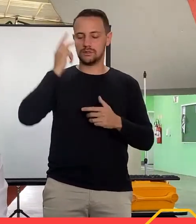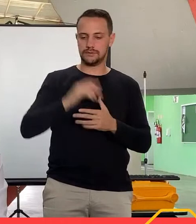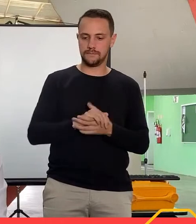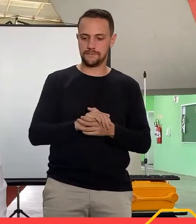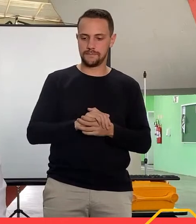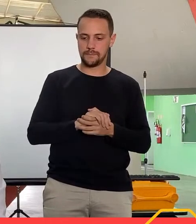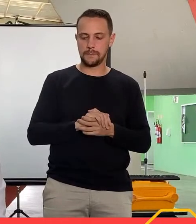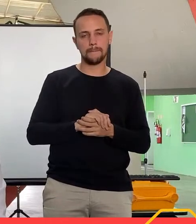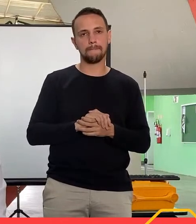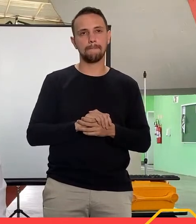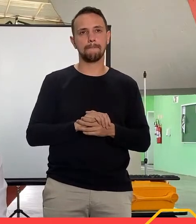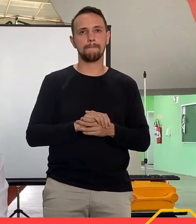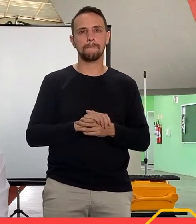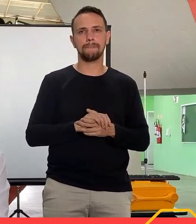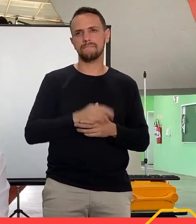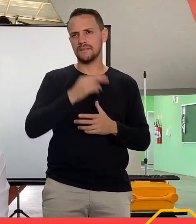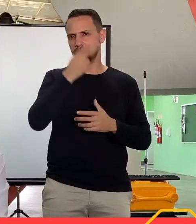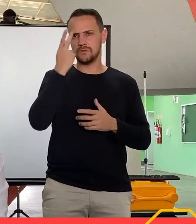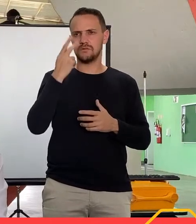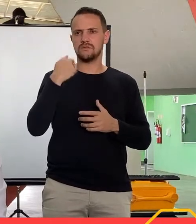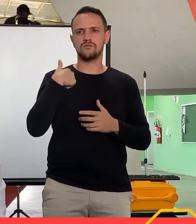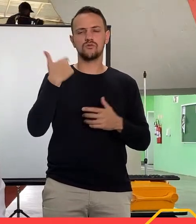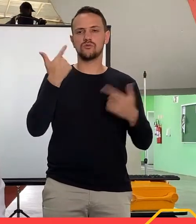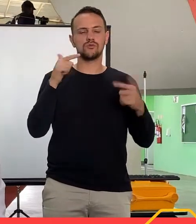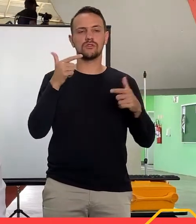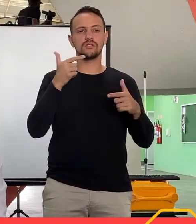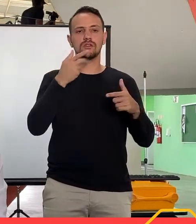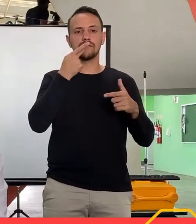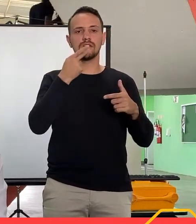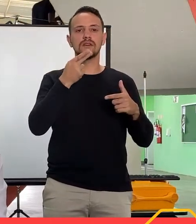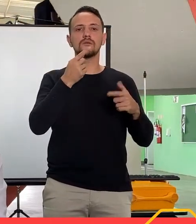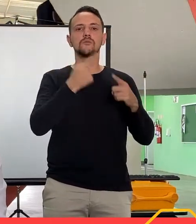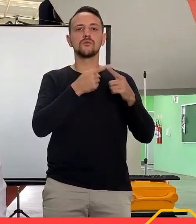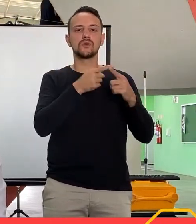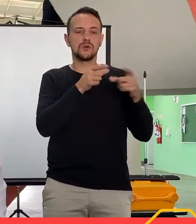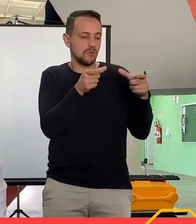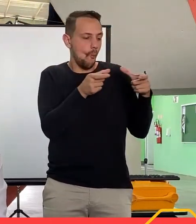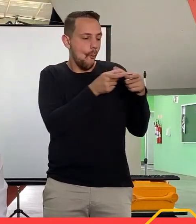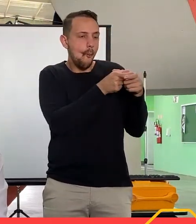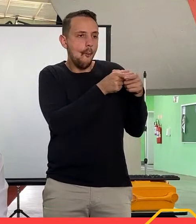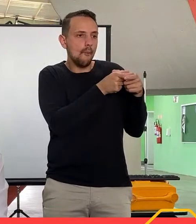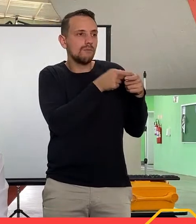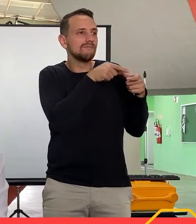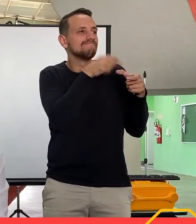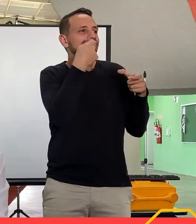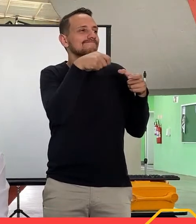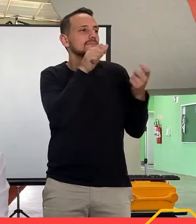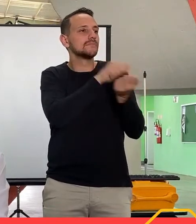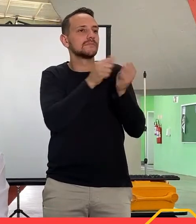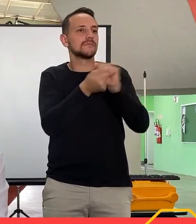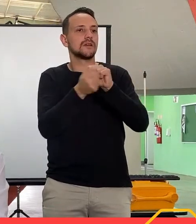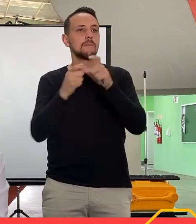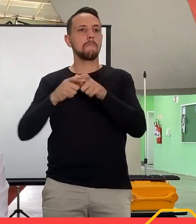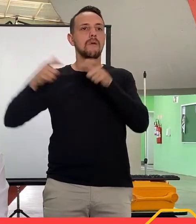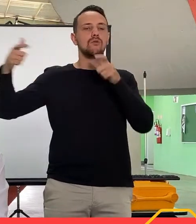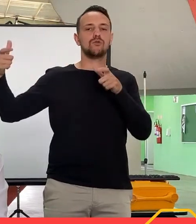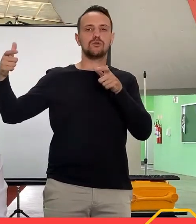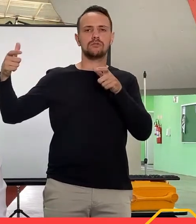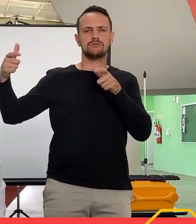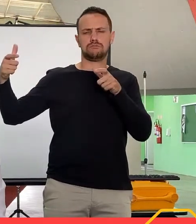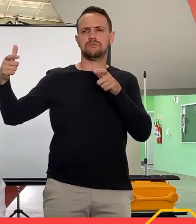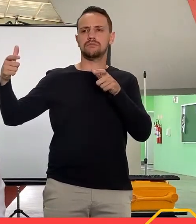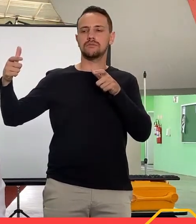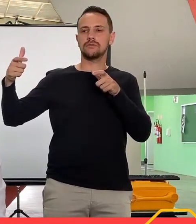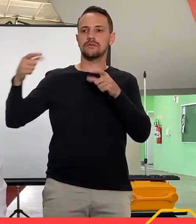pessoa, sem nenhum pudor, diz que a minoria tem que se adequar à maioria, por exemplo. Essa